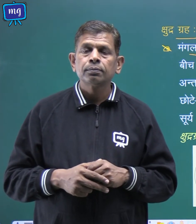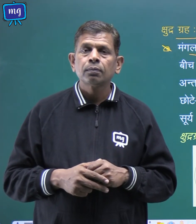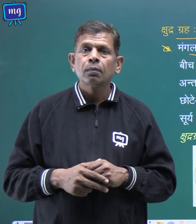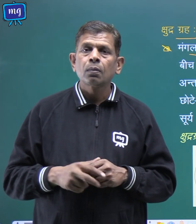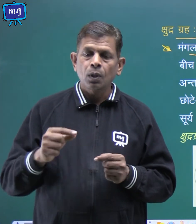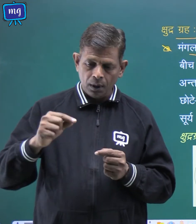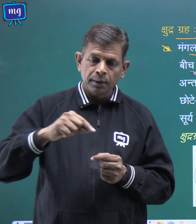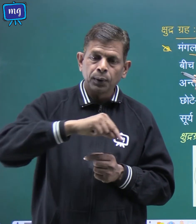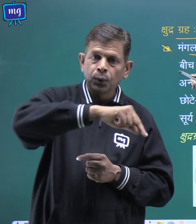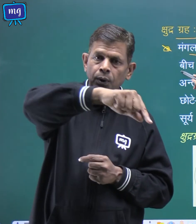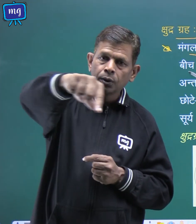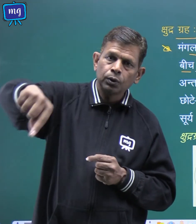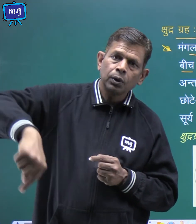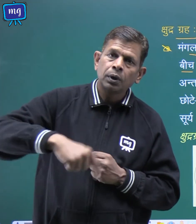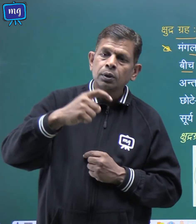कक्षाओं के बीच